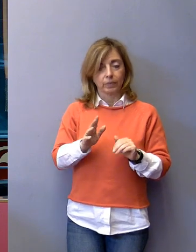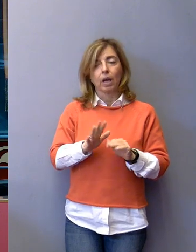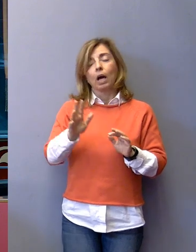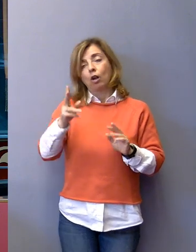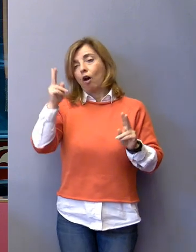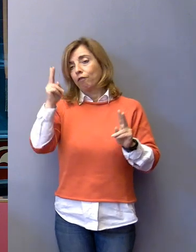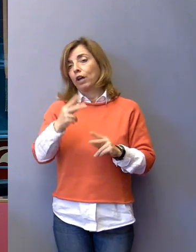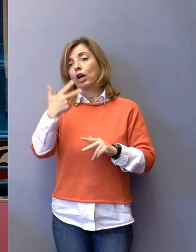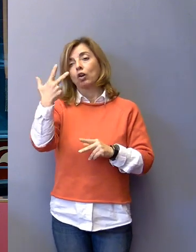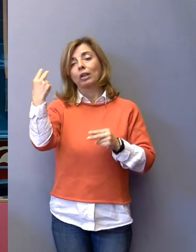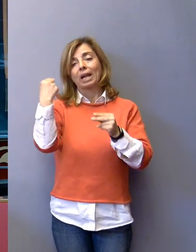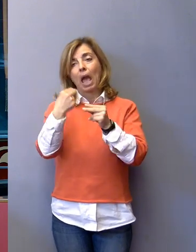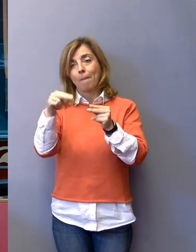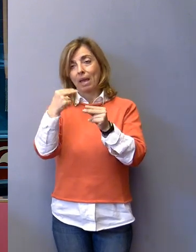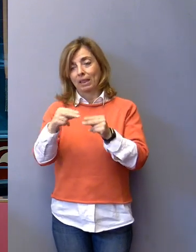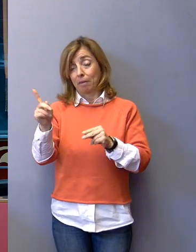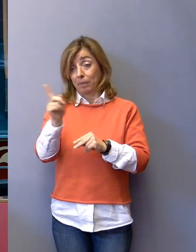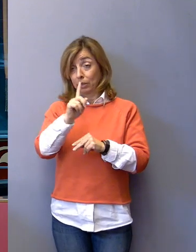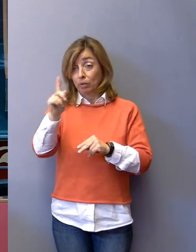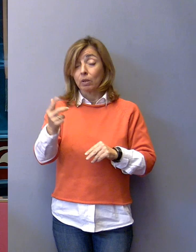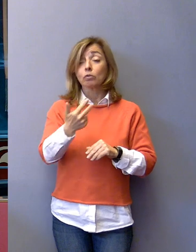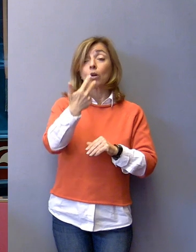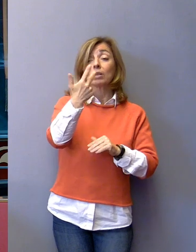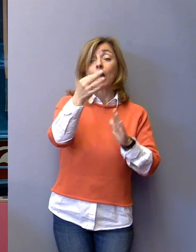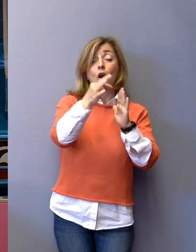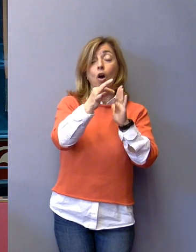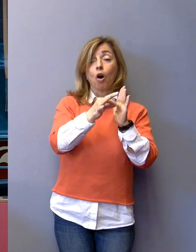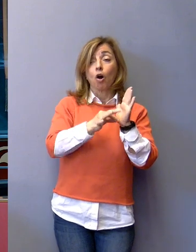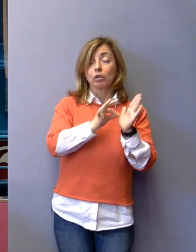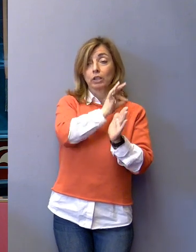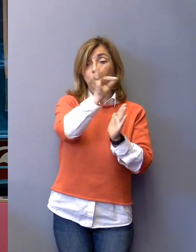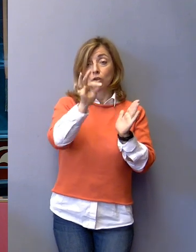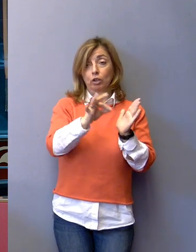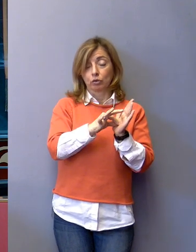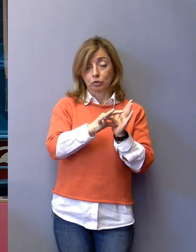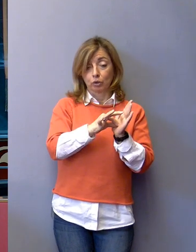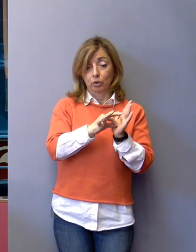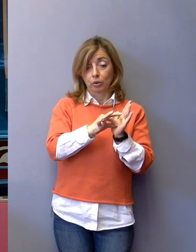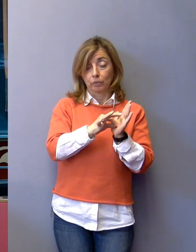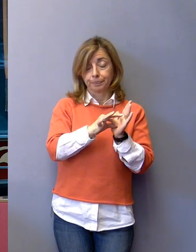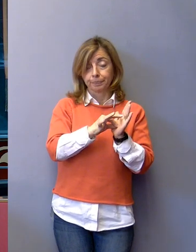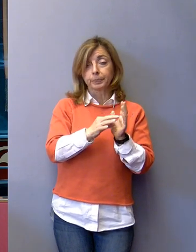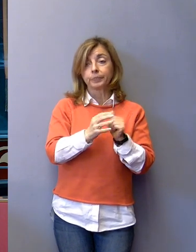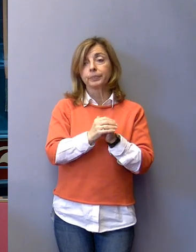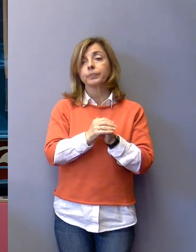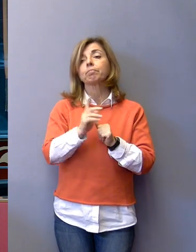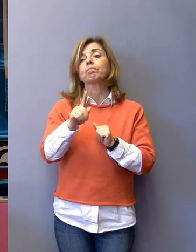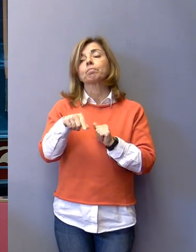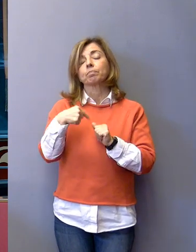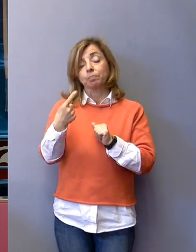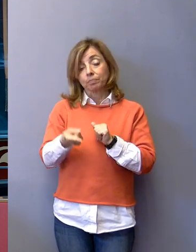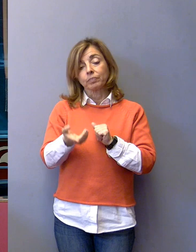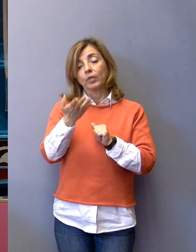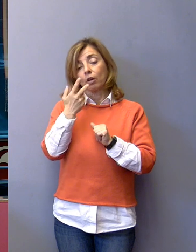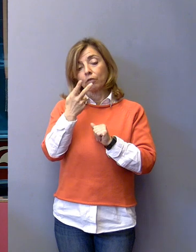emendamenti sono tremendamenti e poi però vorrei vorrei andare a interloquire sugli ordini del